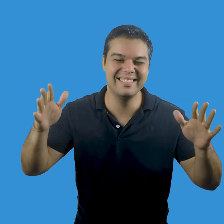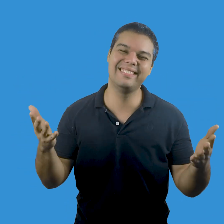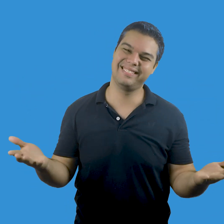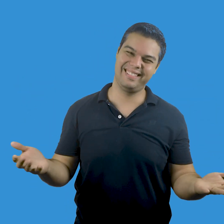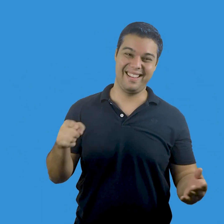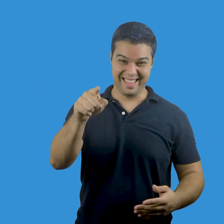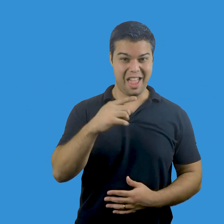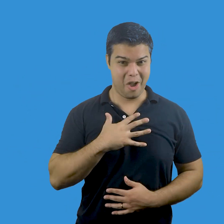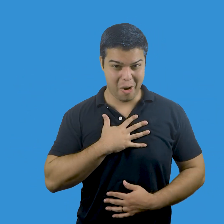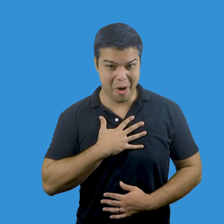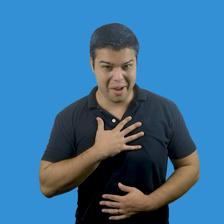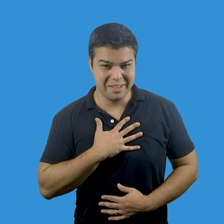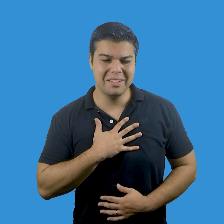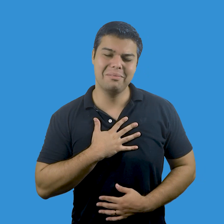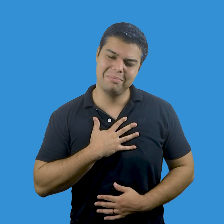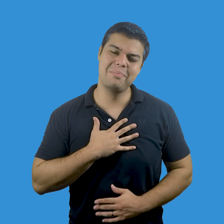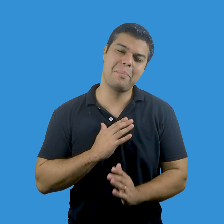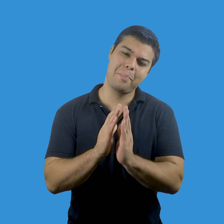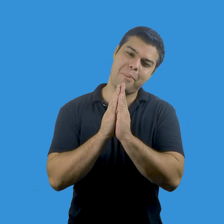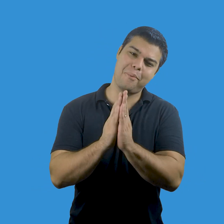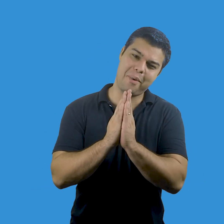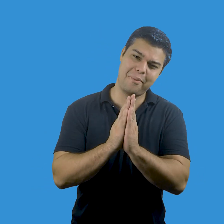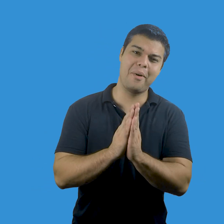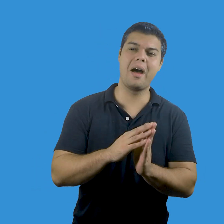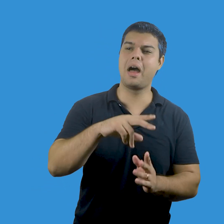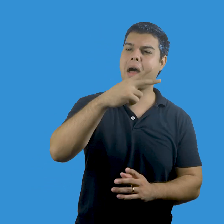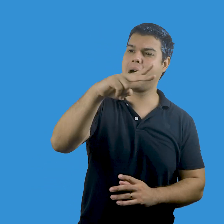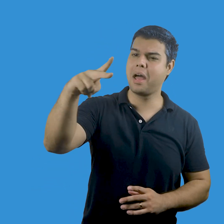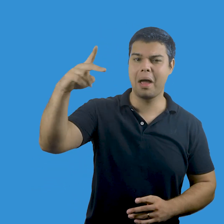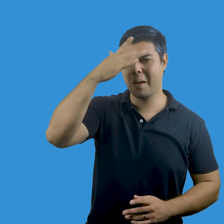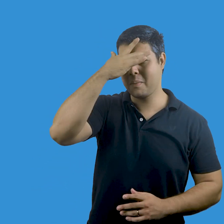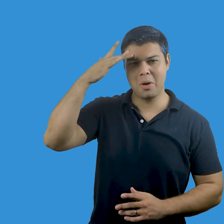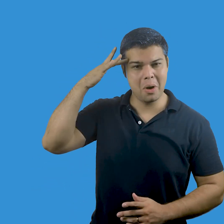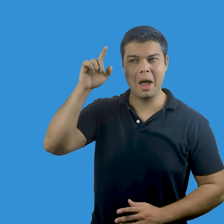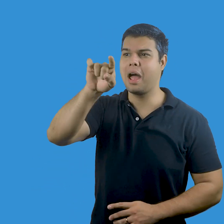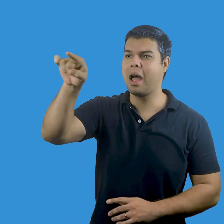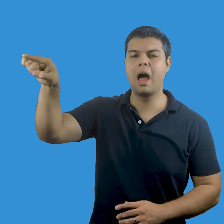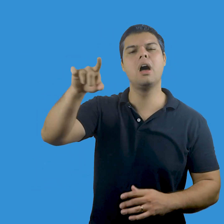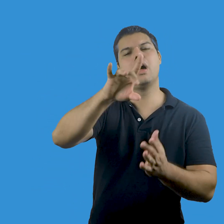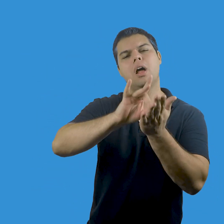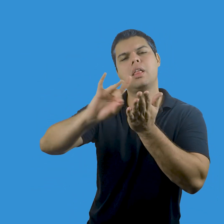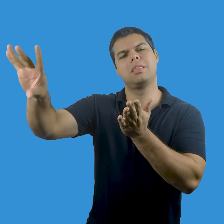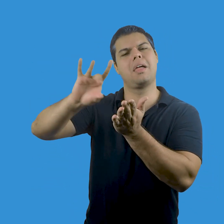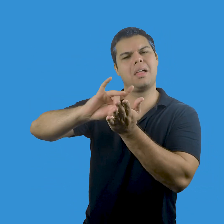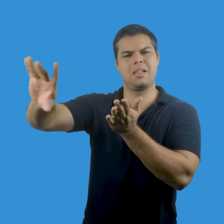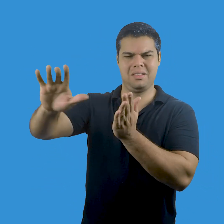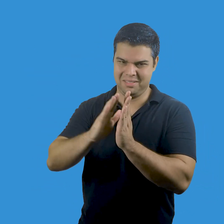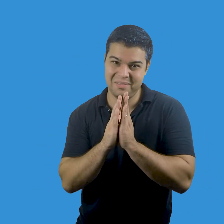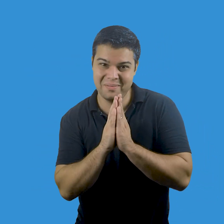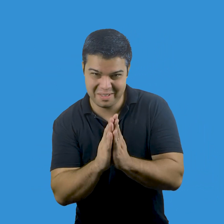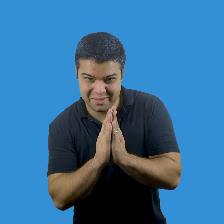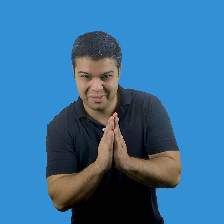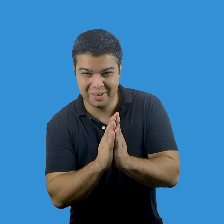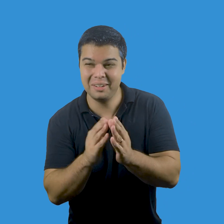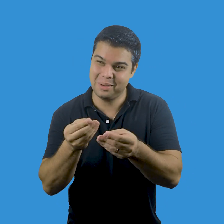esclarecedor? Se foi proveitoso para você, talvez seja também para outras pessoas. Peço, por favor, a sua